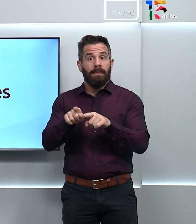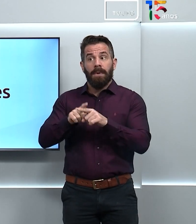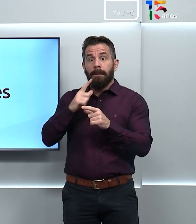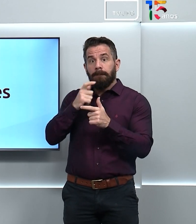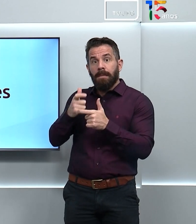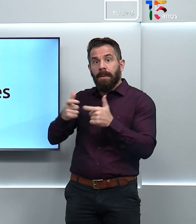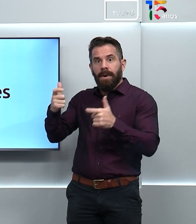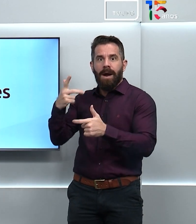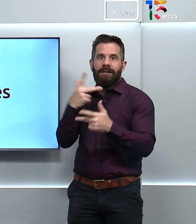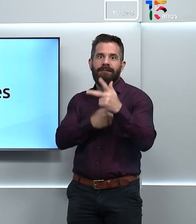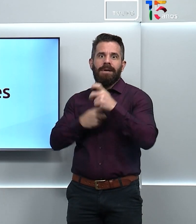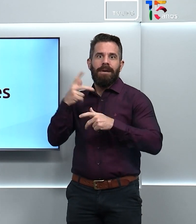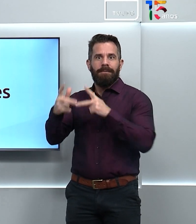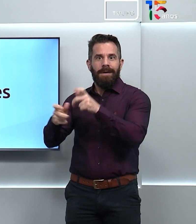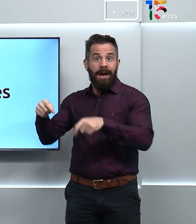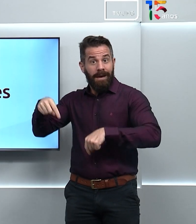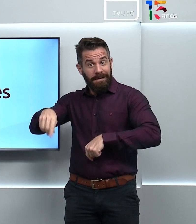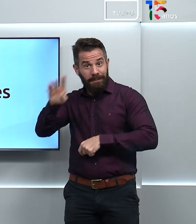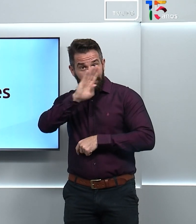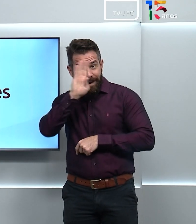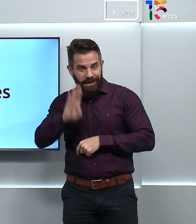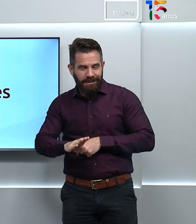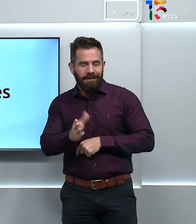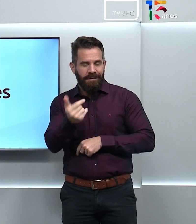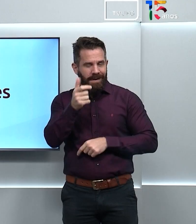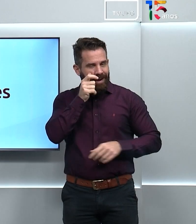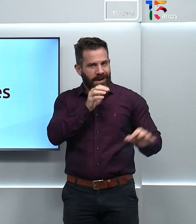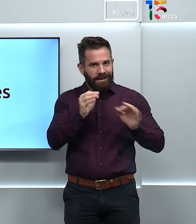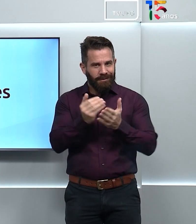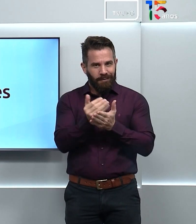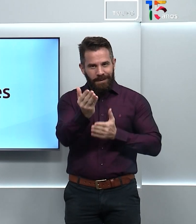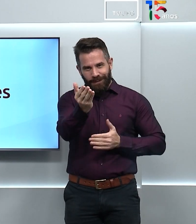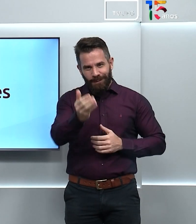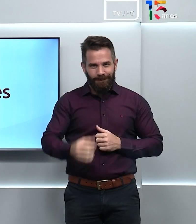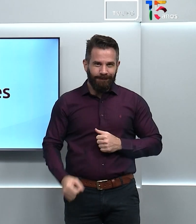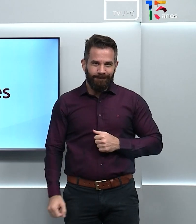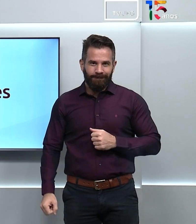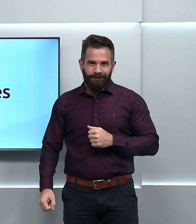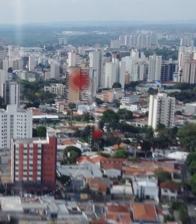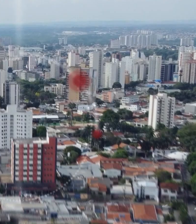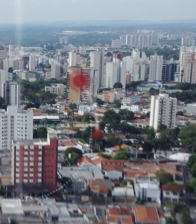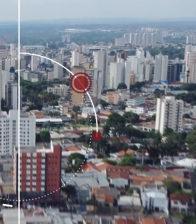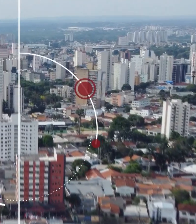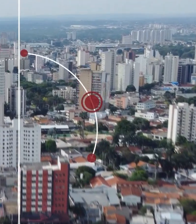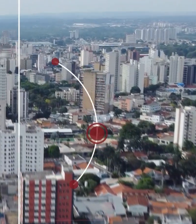vacinação aqui no Brasil. Vem com a gente, o programa já está começando.